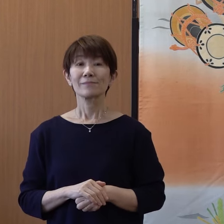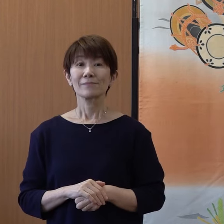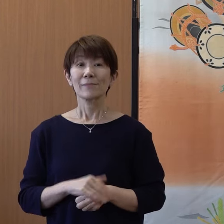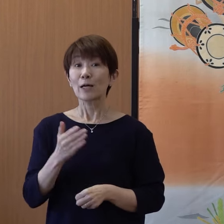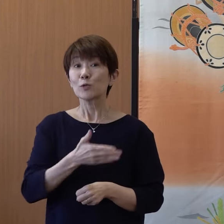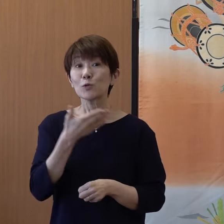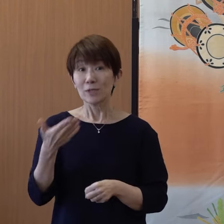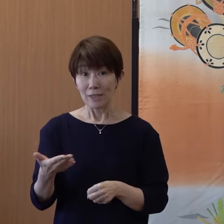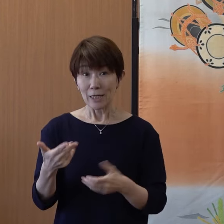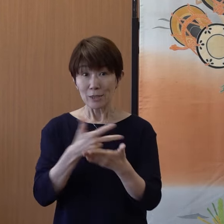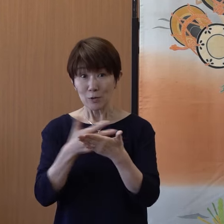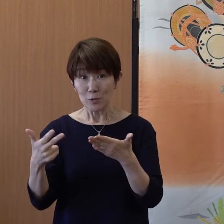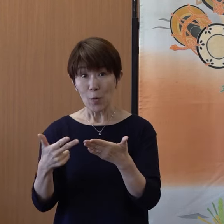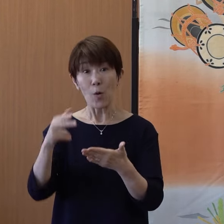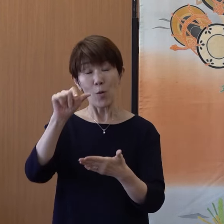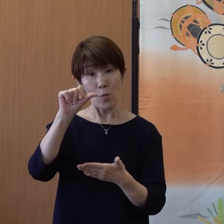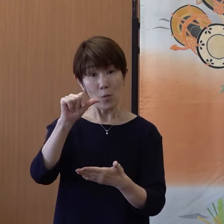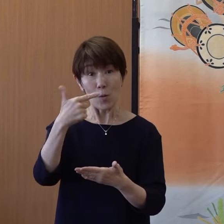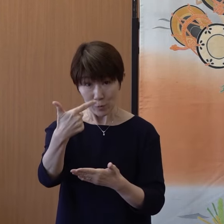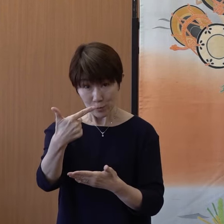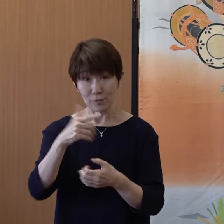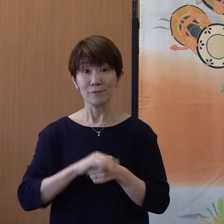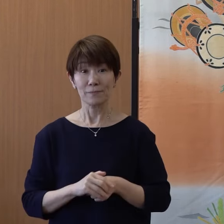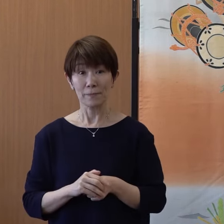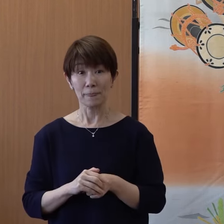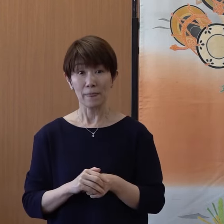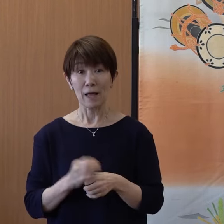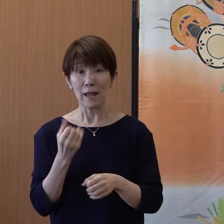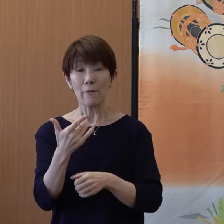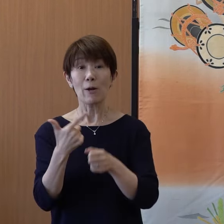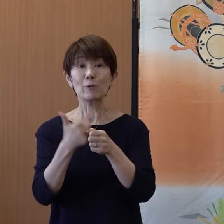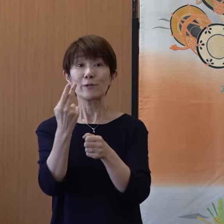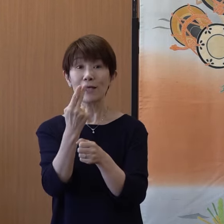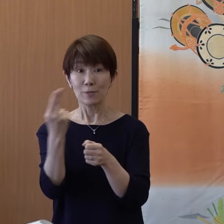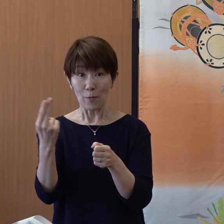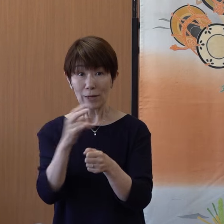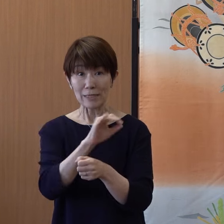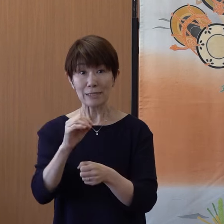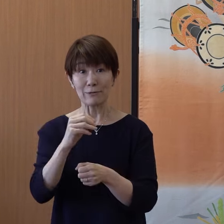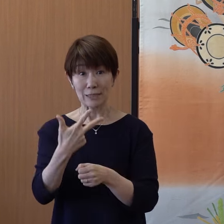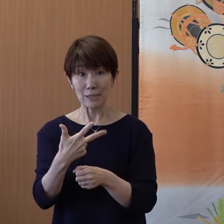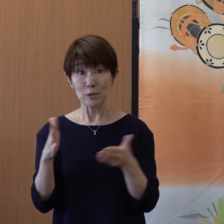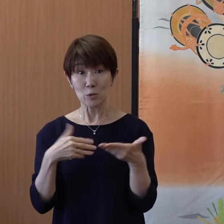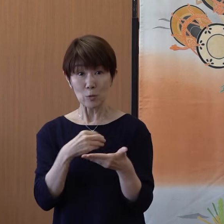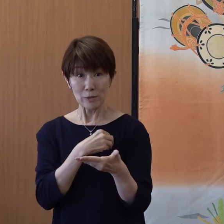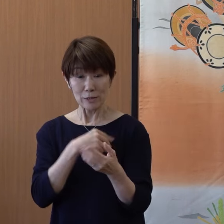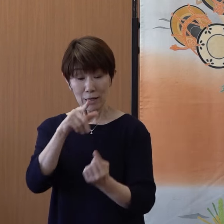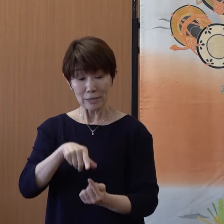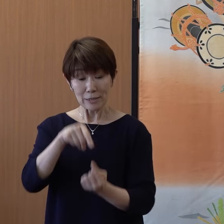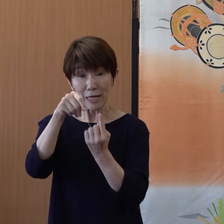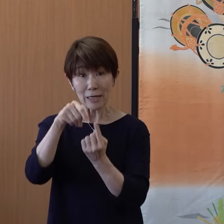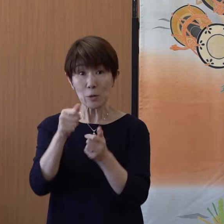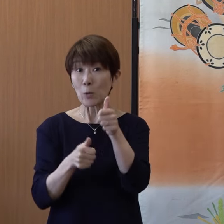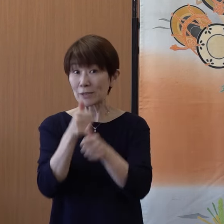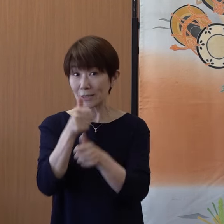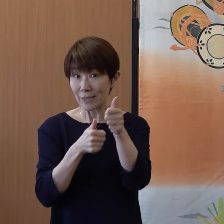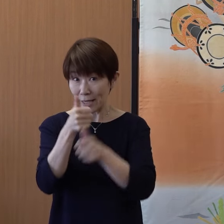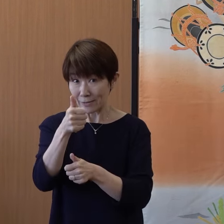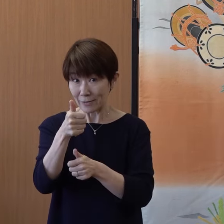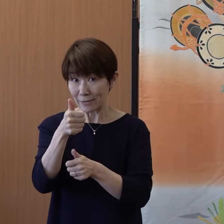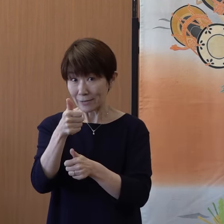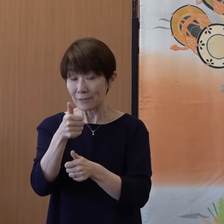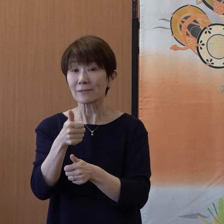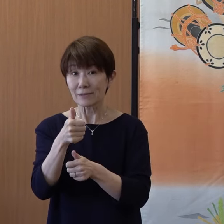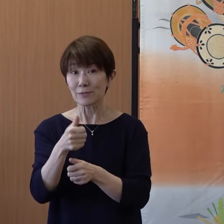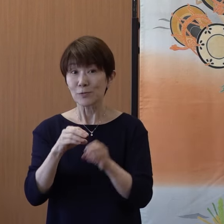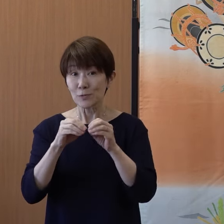次に資料番号6の令和6年度金沢市職員採用候補者試験の実施についてをご覧